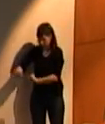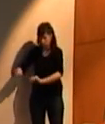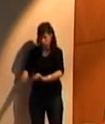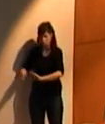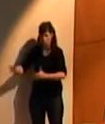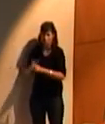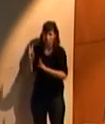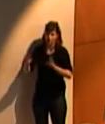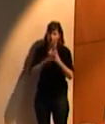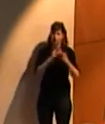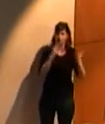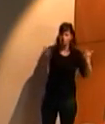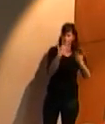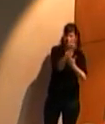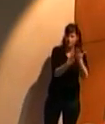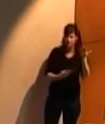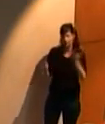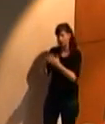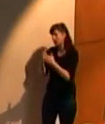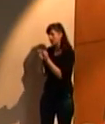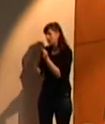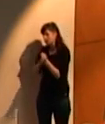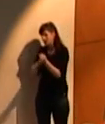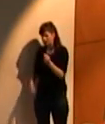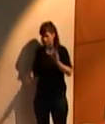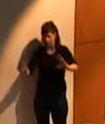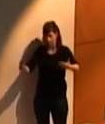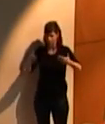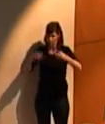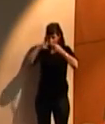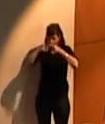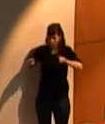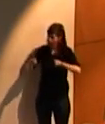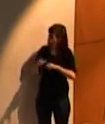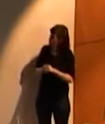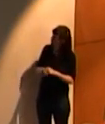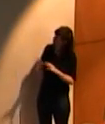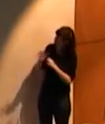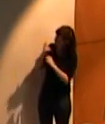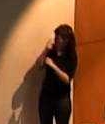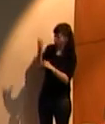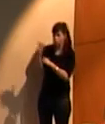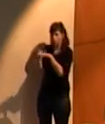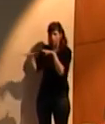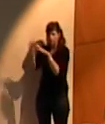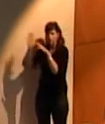même. Voilà, donc on avait cette volonté d'avoir un coin de nature pour se ressourcer. Les bambous qui viennent filtrer